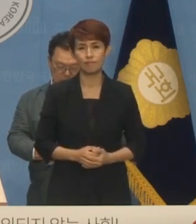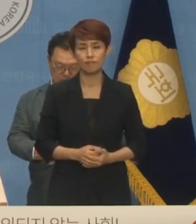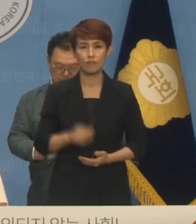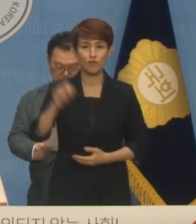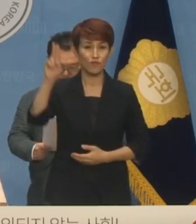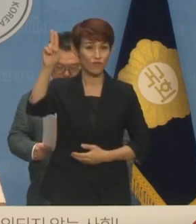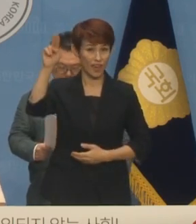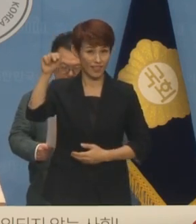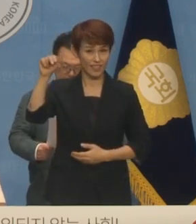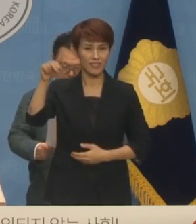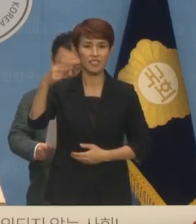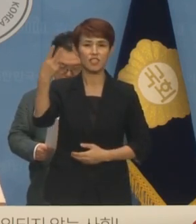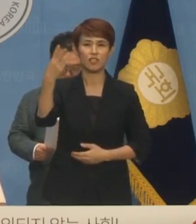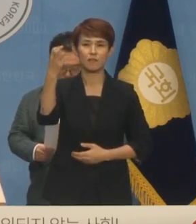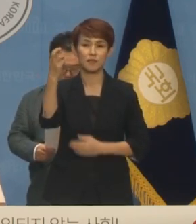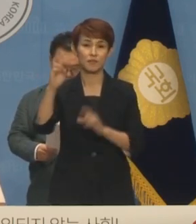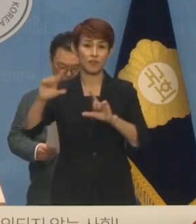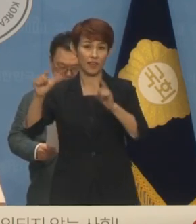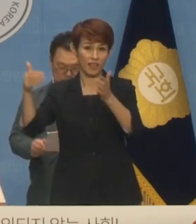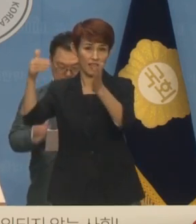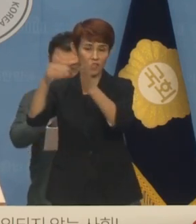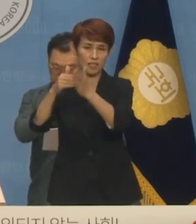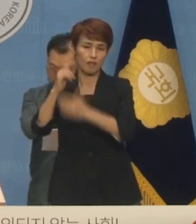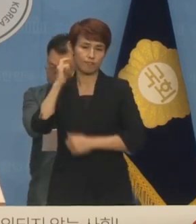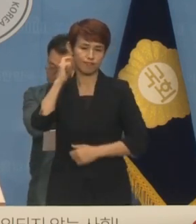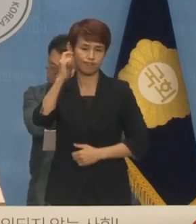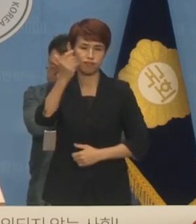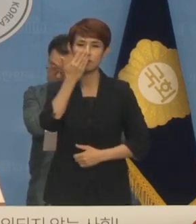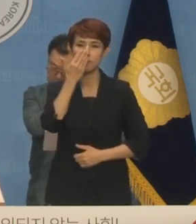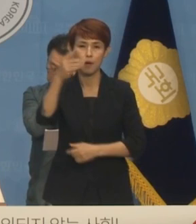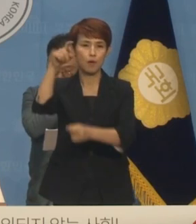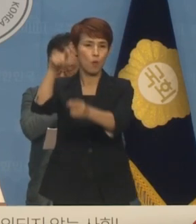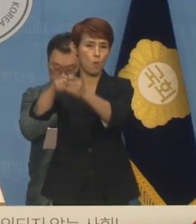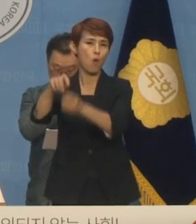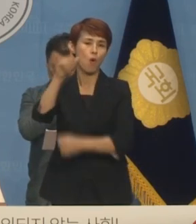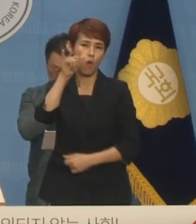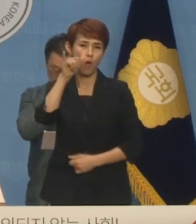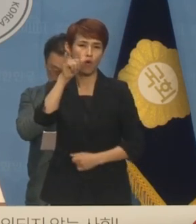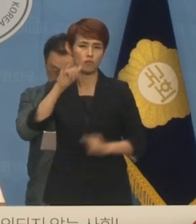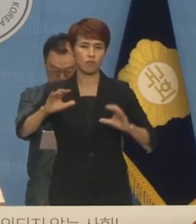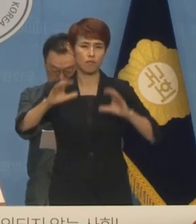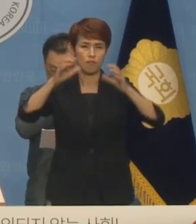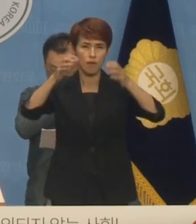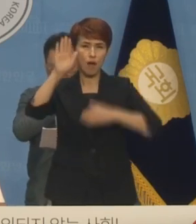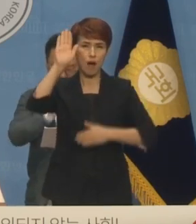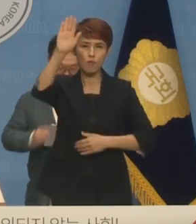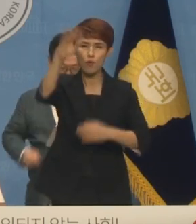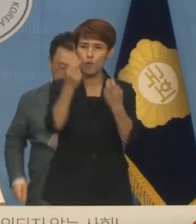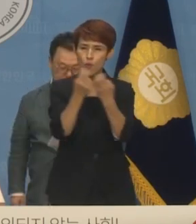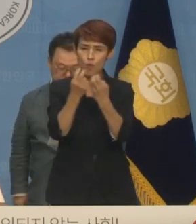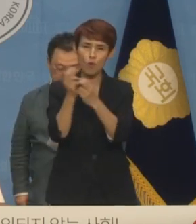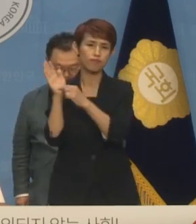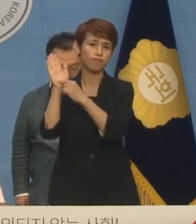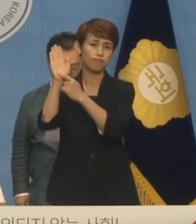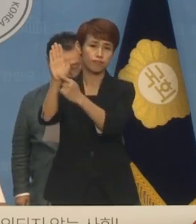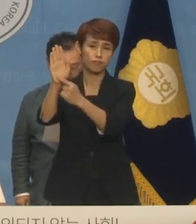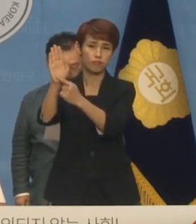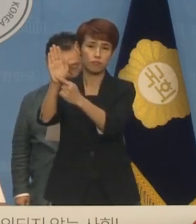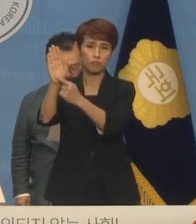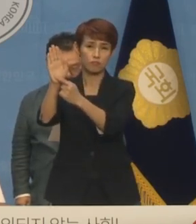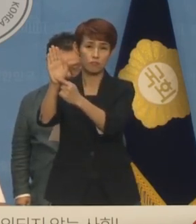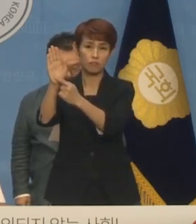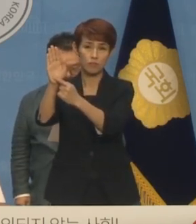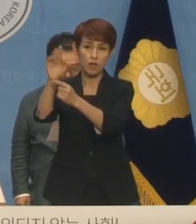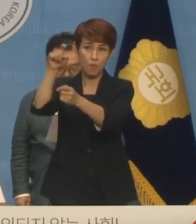유엔은 2030년까지 지속 가능한 개발 목표를 정해 인류가 나아갈 방향을 제시하고 있는데요. 이